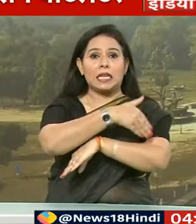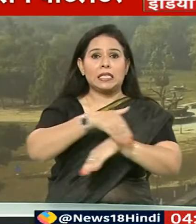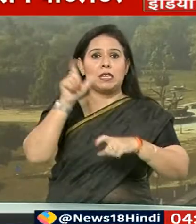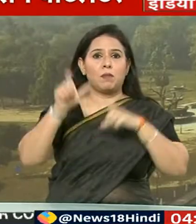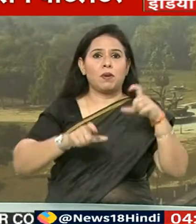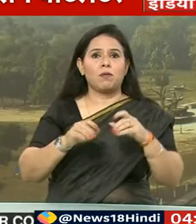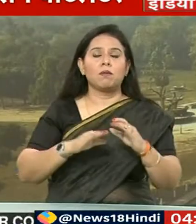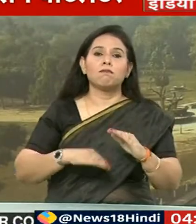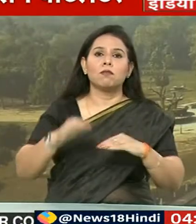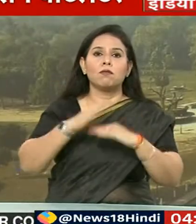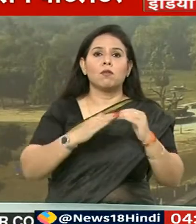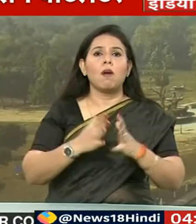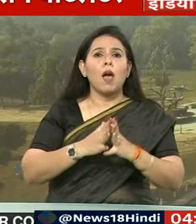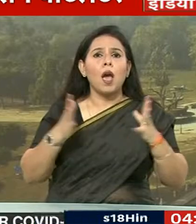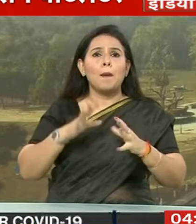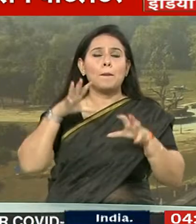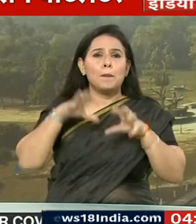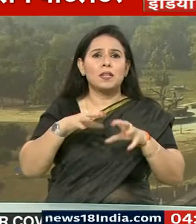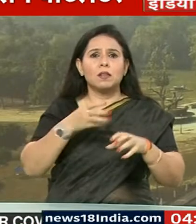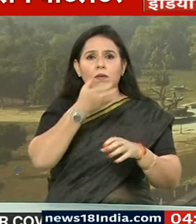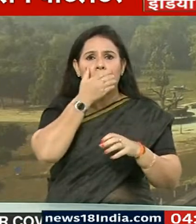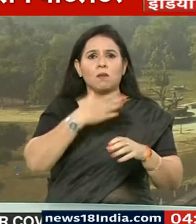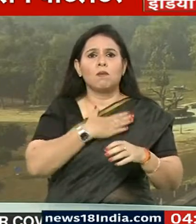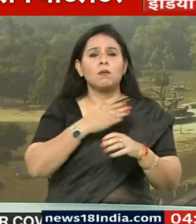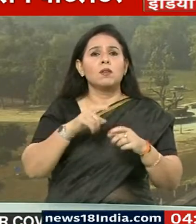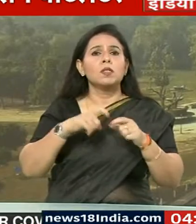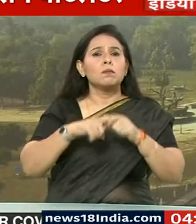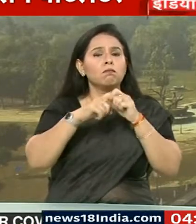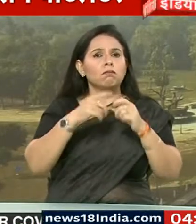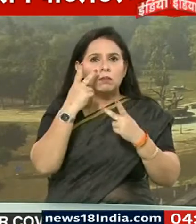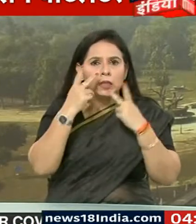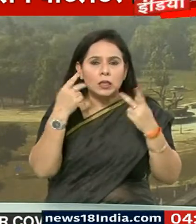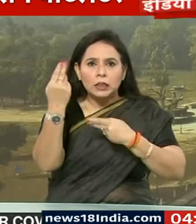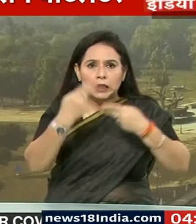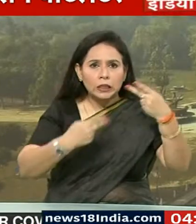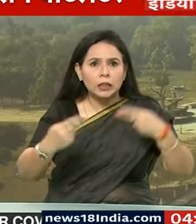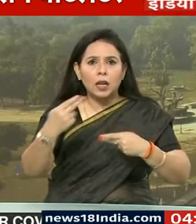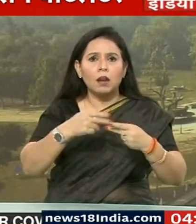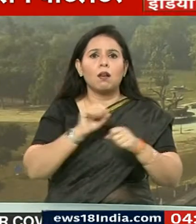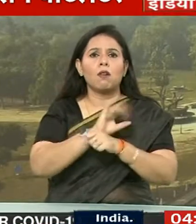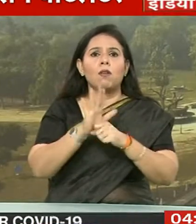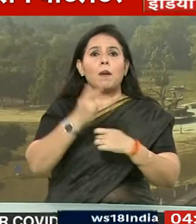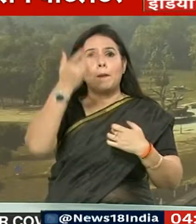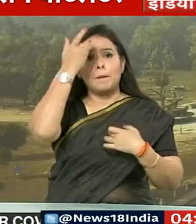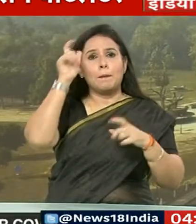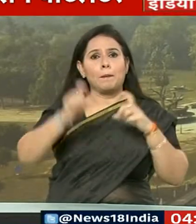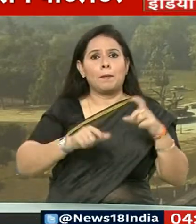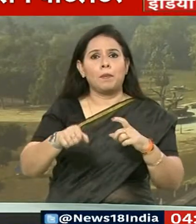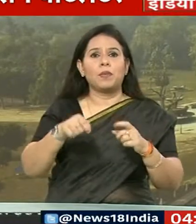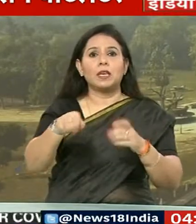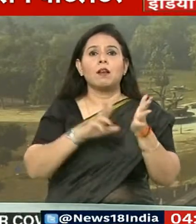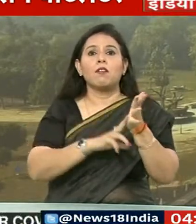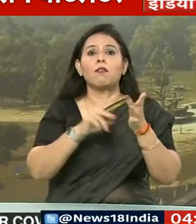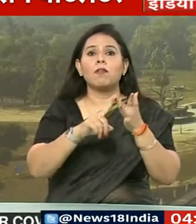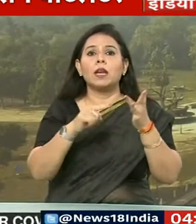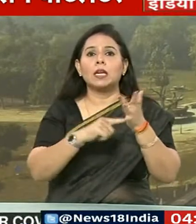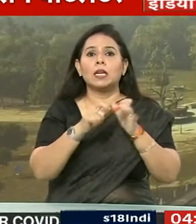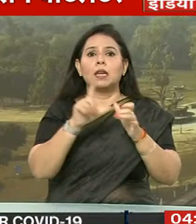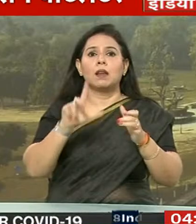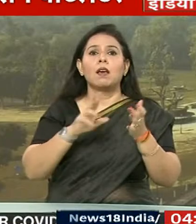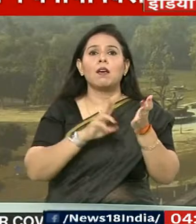अ हाई प्रेशर वेंटिलेटर प्रोटोटाइप स्पेसिफिकली टेलर्ड टू हेल्प कोरोना वायरस पेशेंट्स. नाउ इट्स कॉल्ड वाइटल